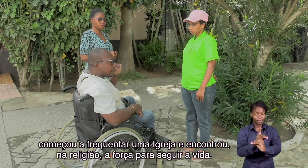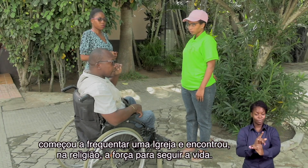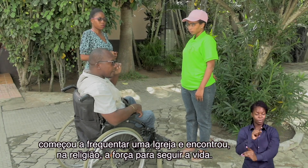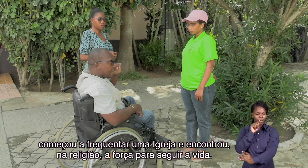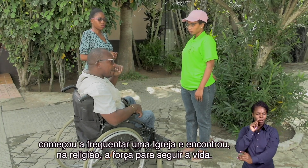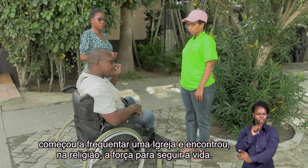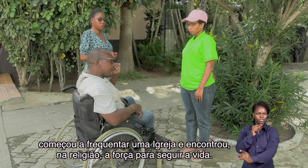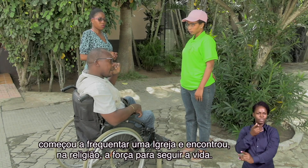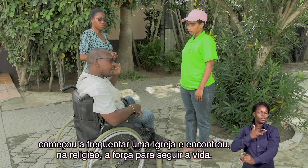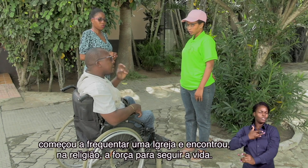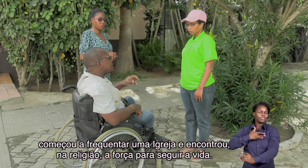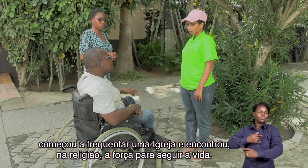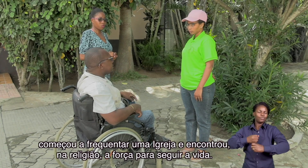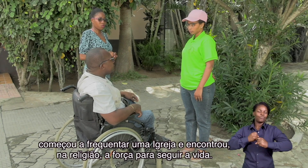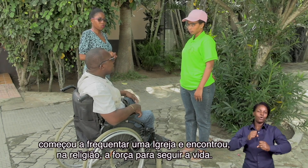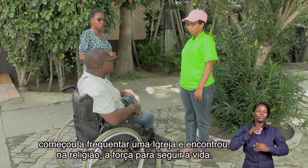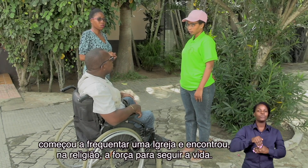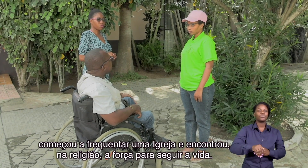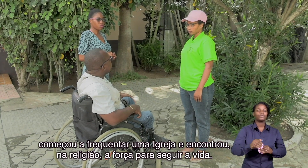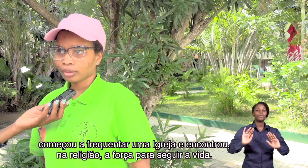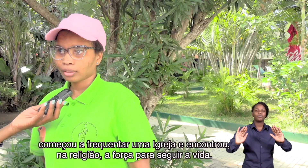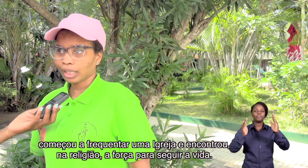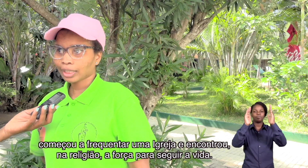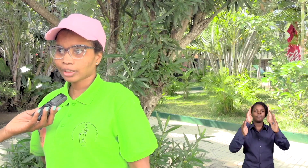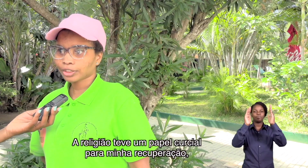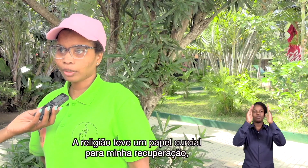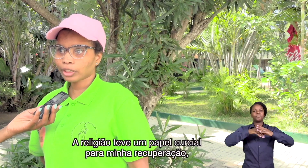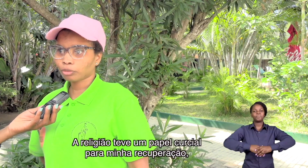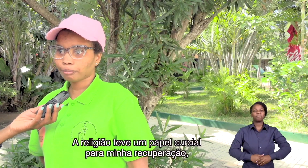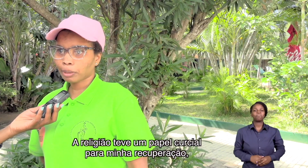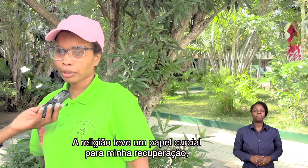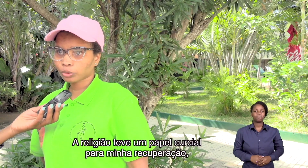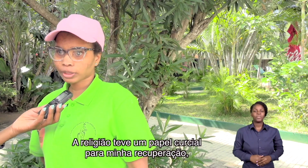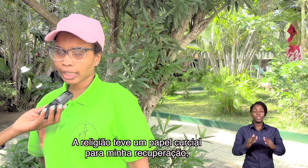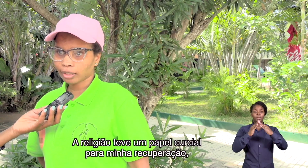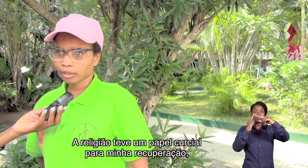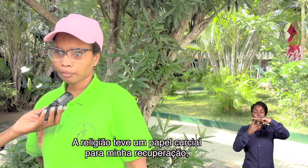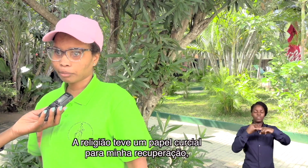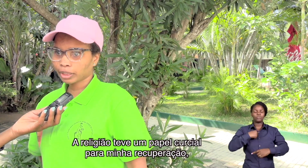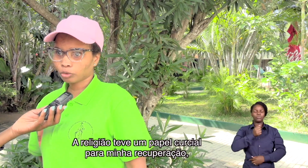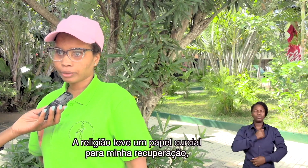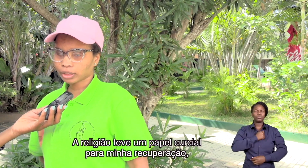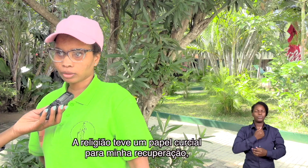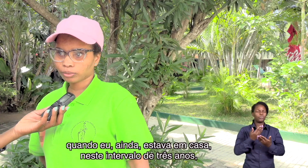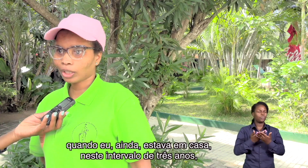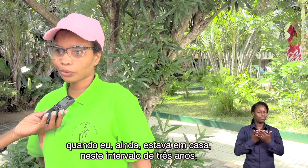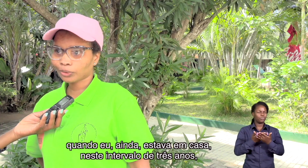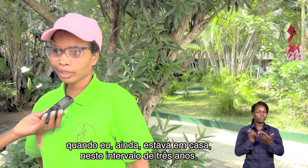na religião a força para seguir a vida. A religião teve um papel crucial para a minha recuperação. Quando eu